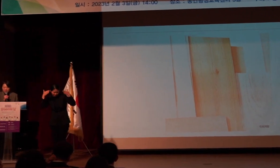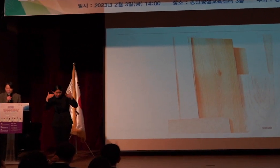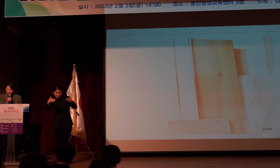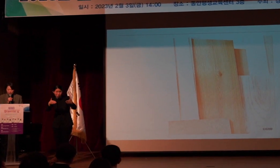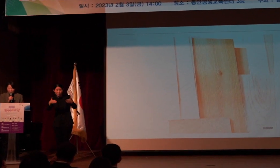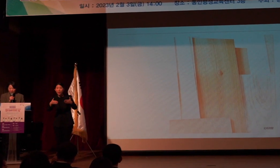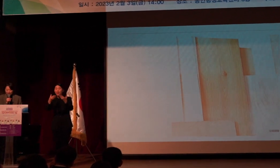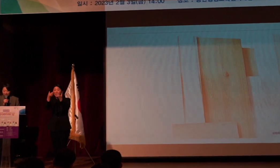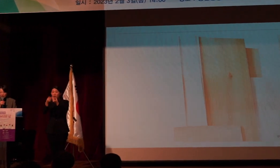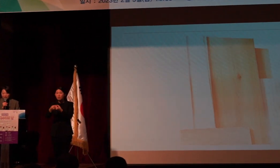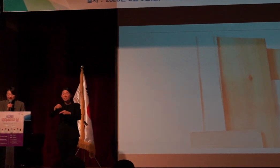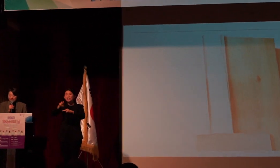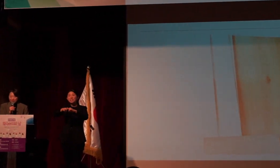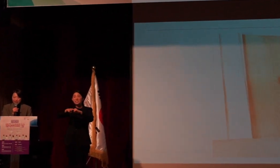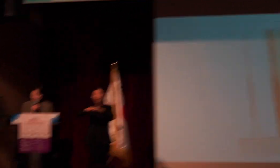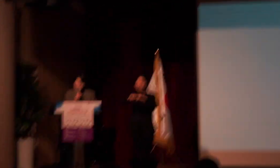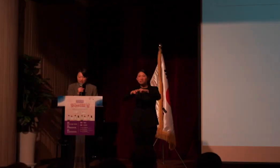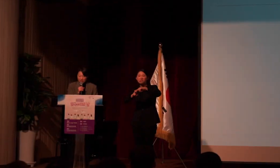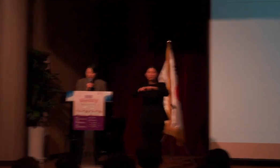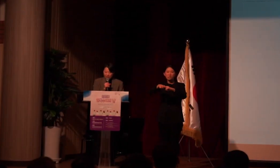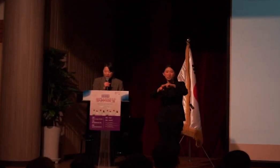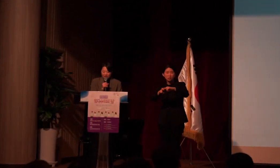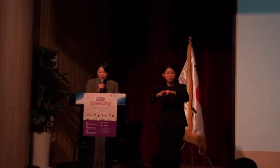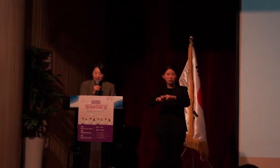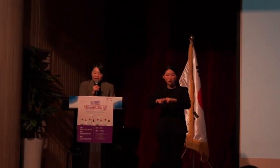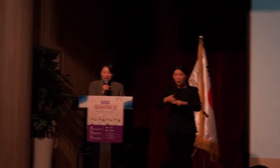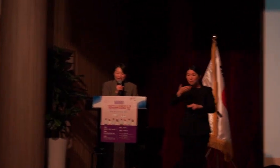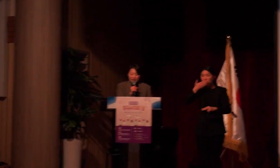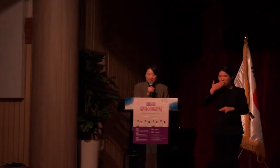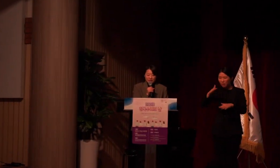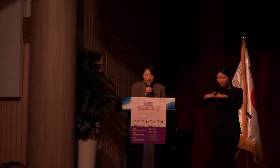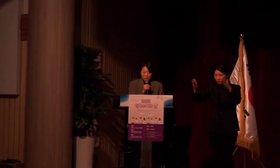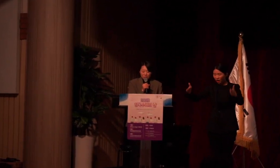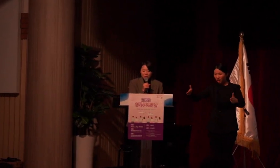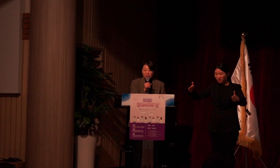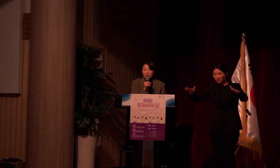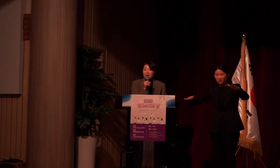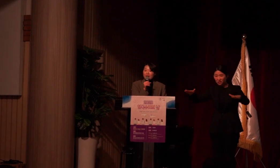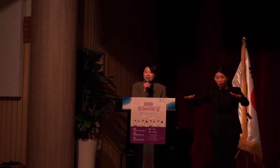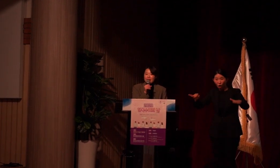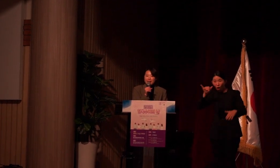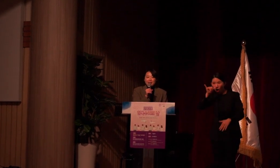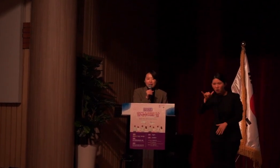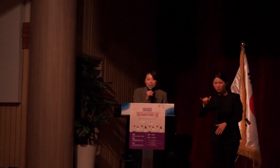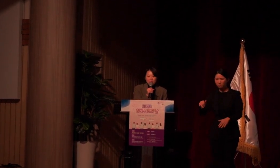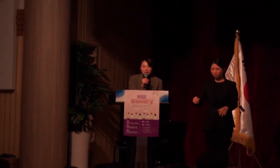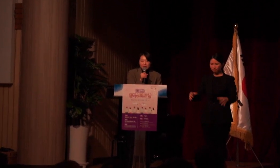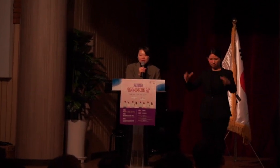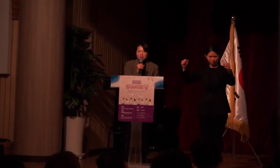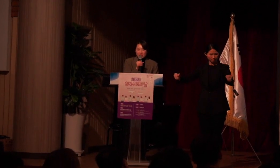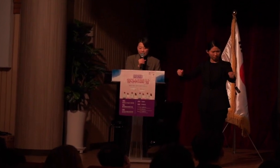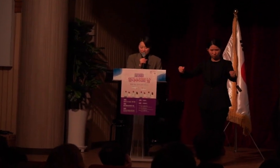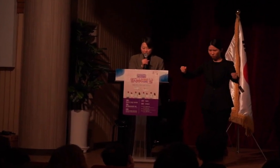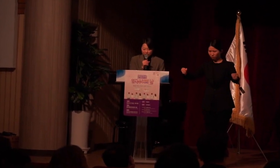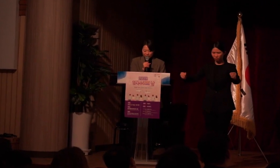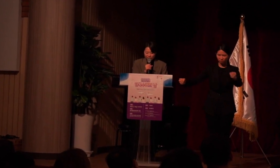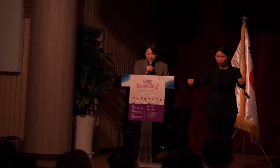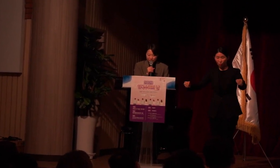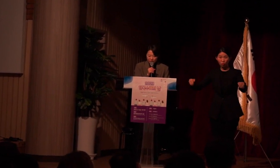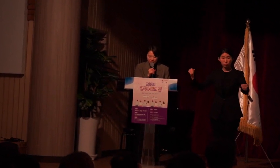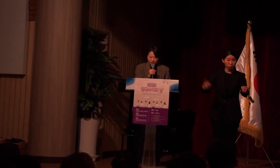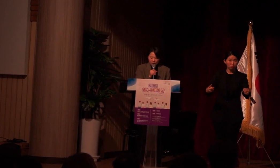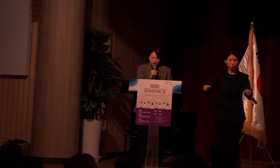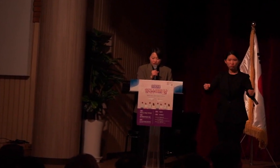의자가 흔들리거나 식탁이 흔들리면 다리를 잡고 다시 한번 흔듭니다.